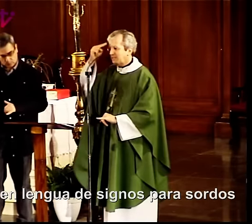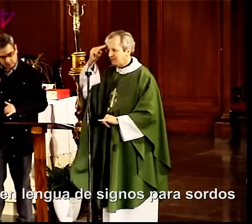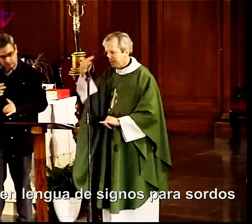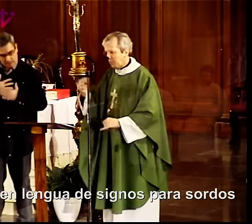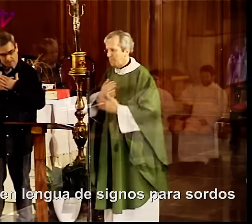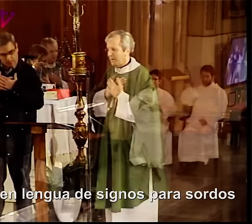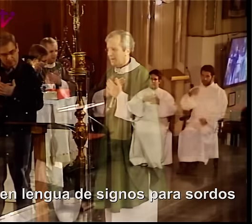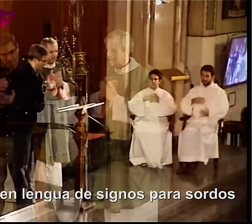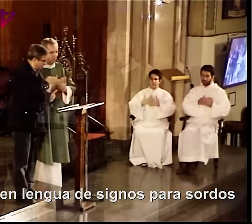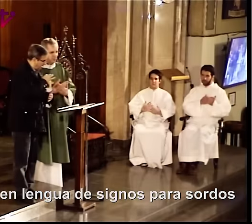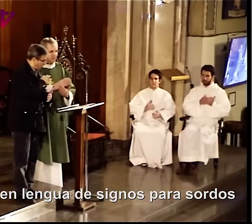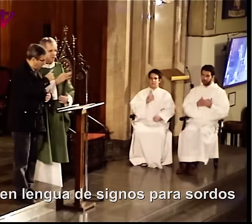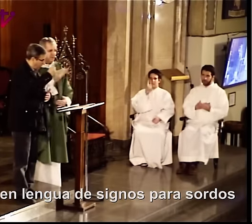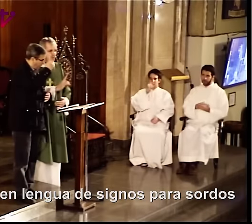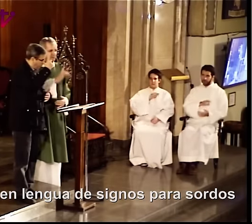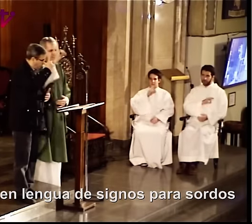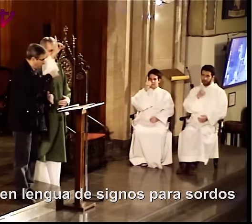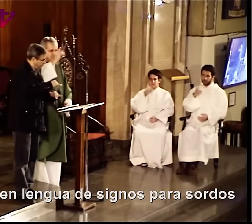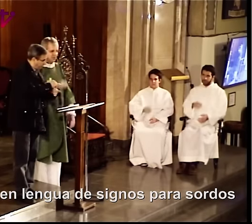que cumplen la voluntad del Señor.